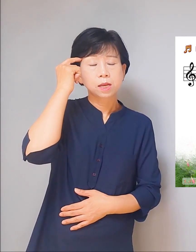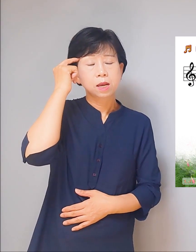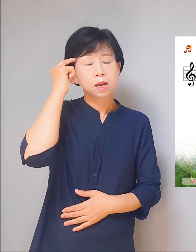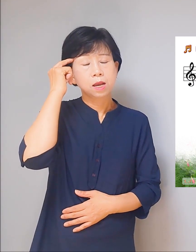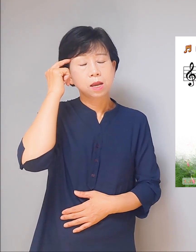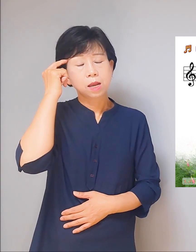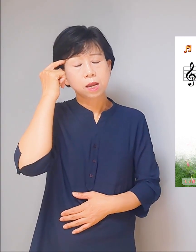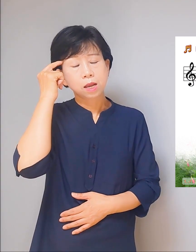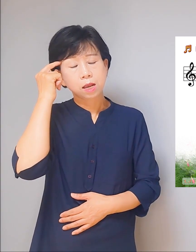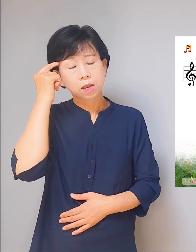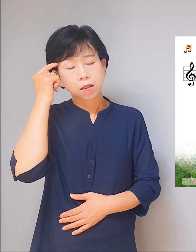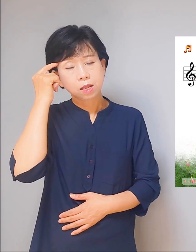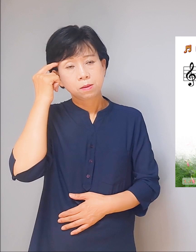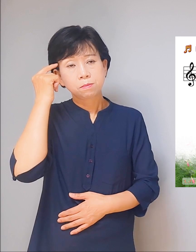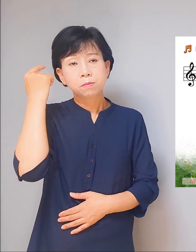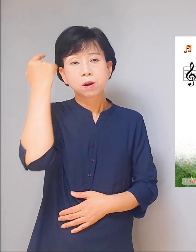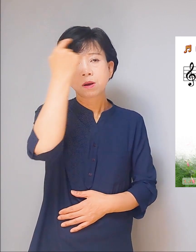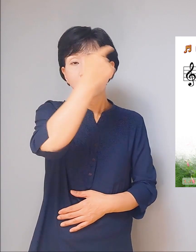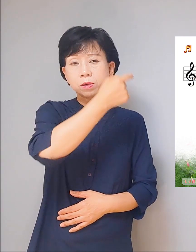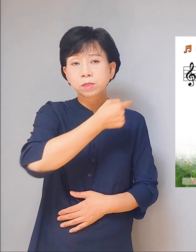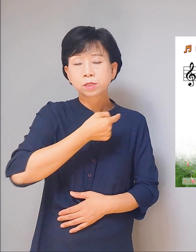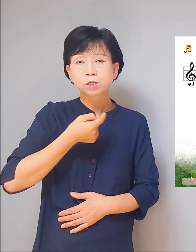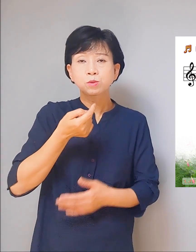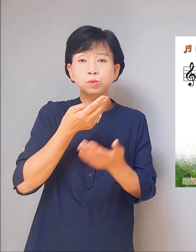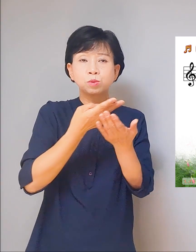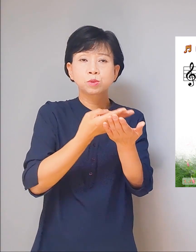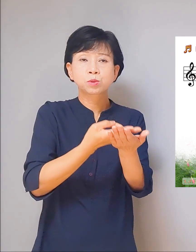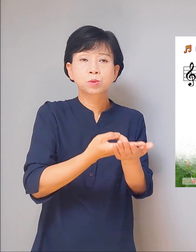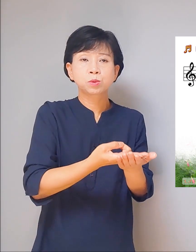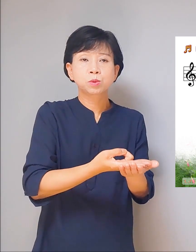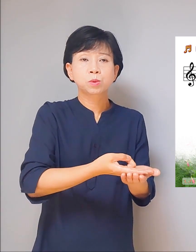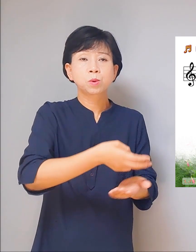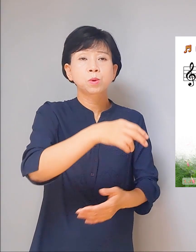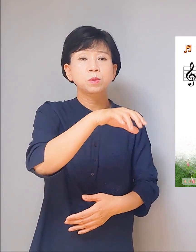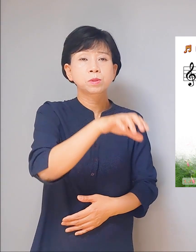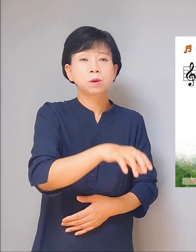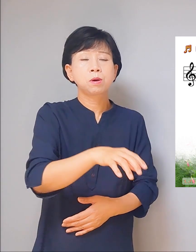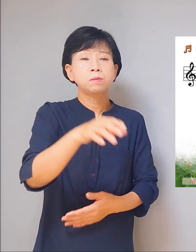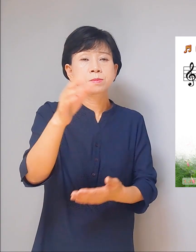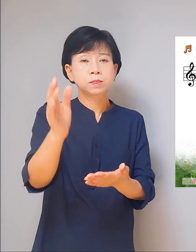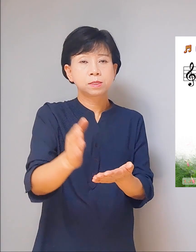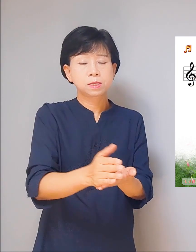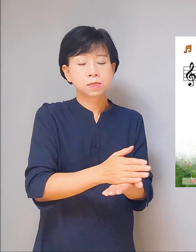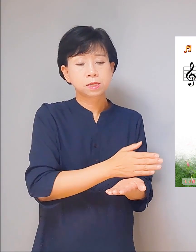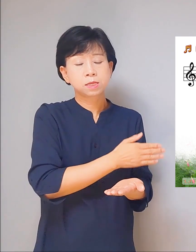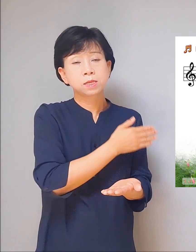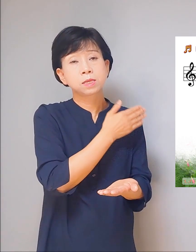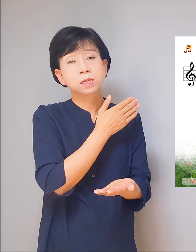생각합니다. 머리도 들 것